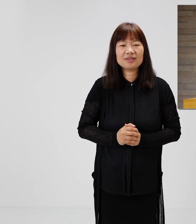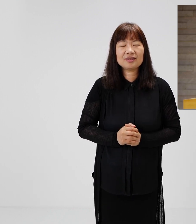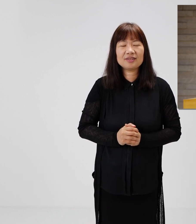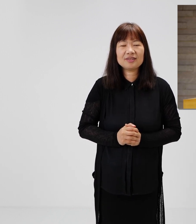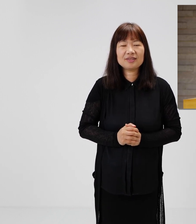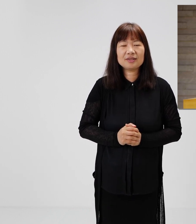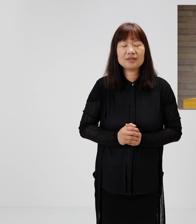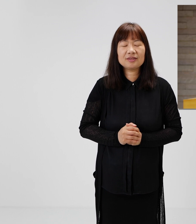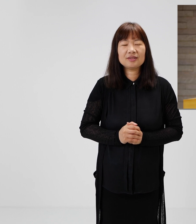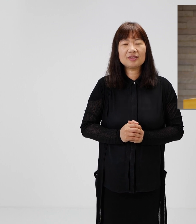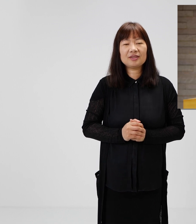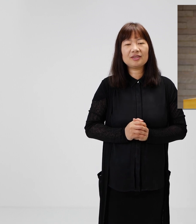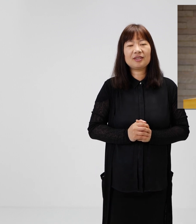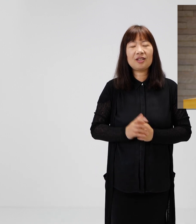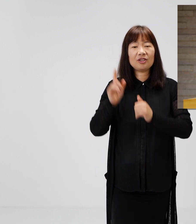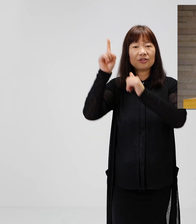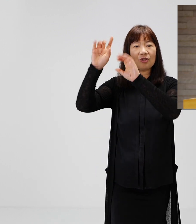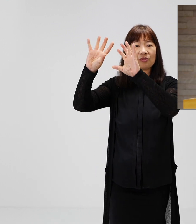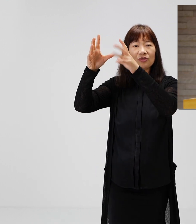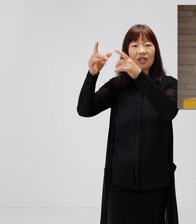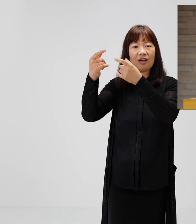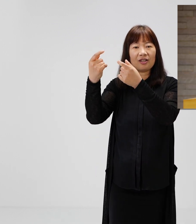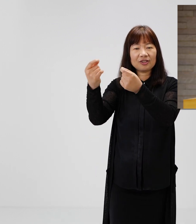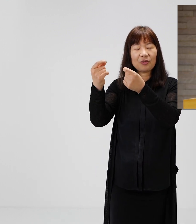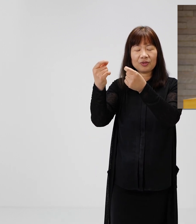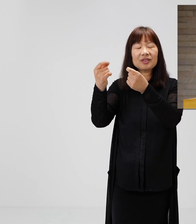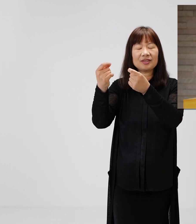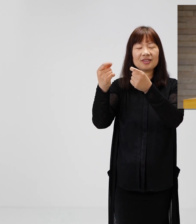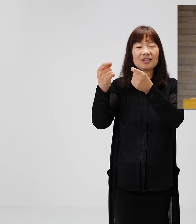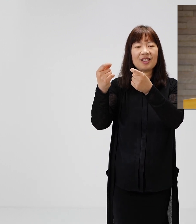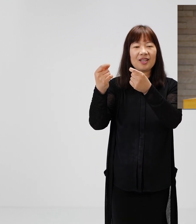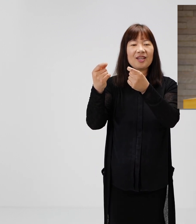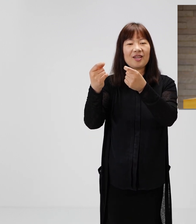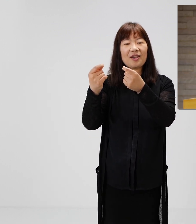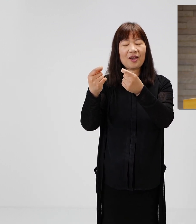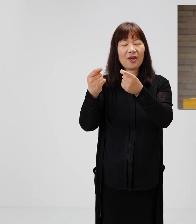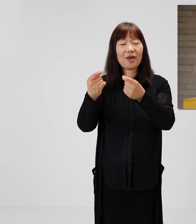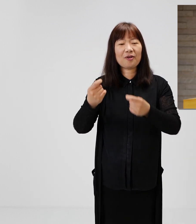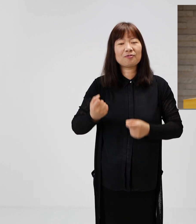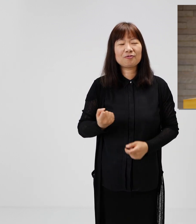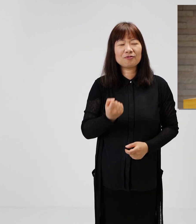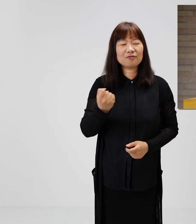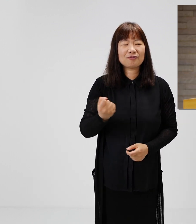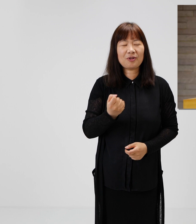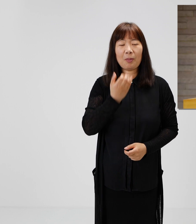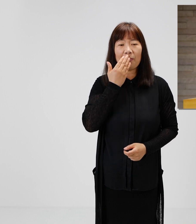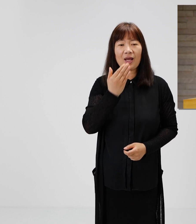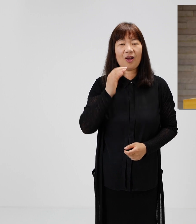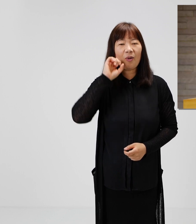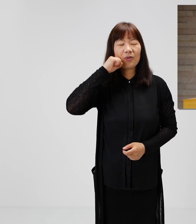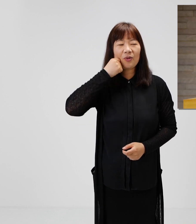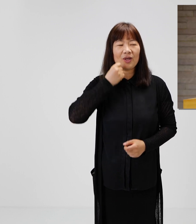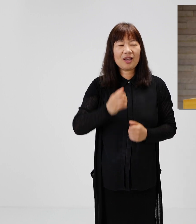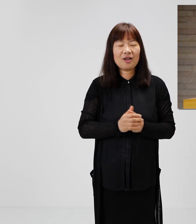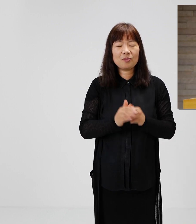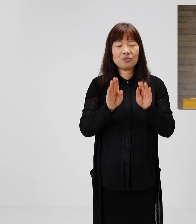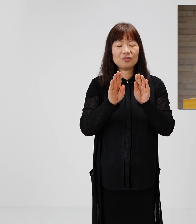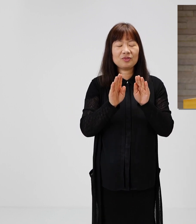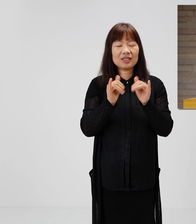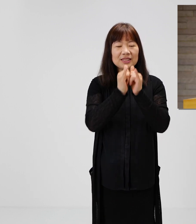기와요초 만발한 천국처럼 그렇게 피어오르겠어요? 그건 불가능한 얘기예요. 문밖만